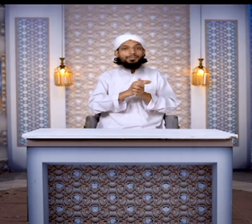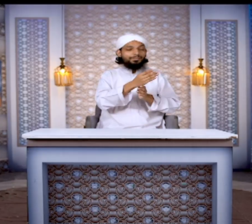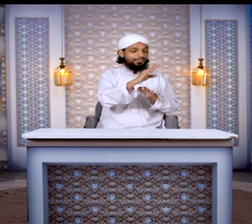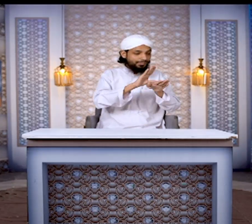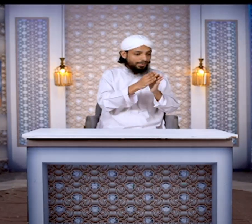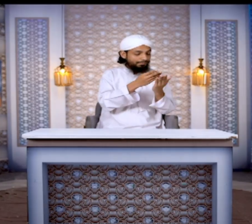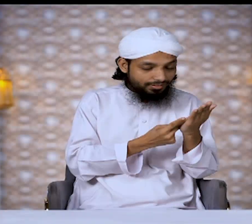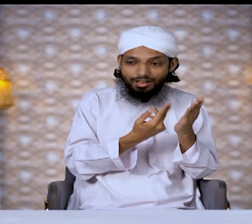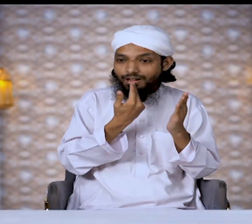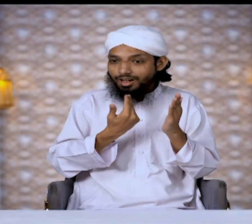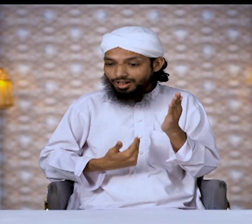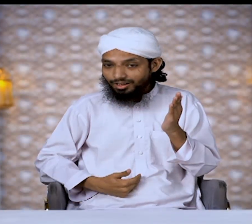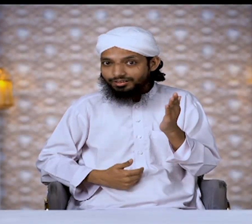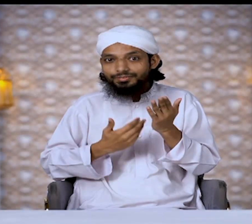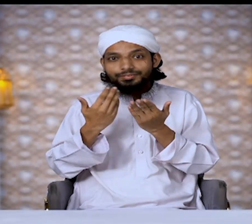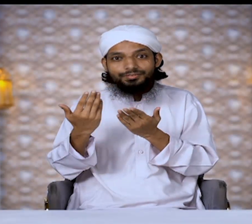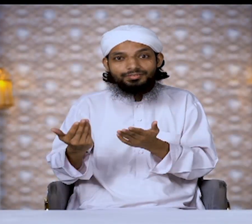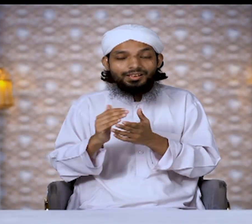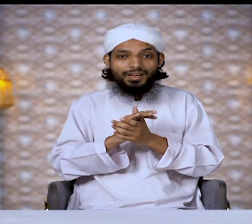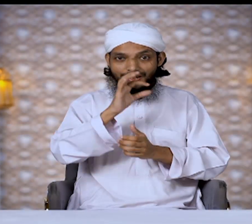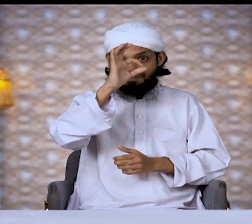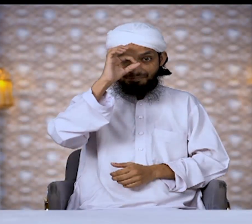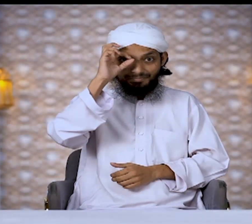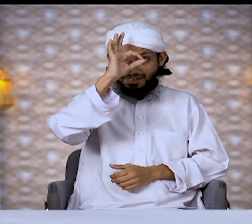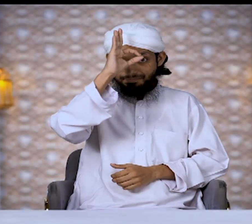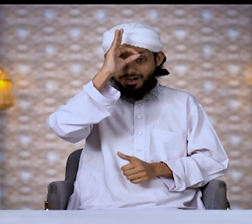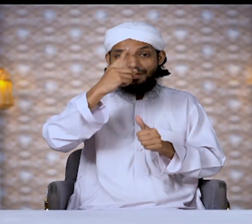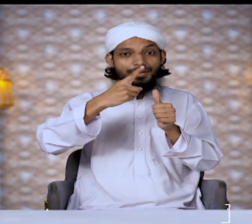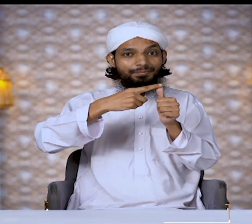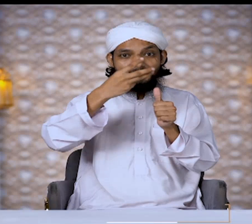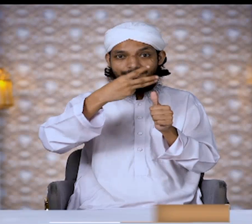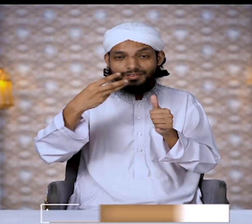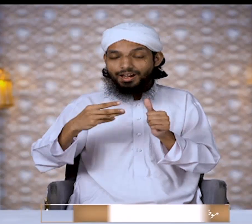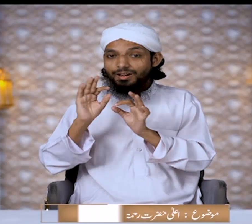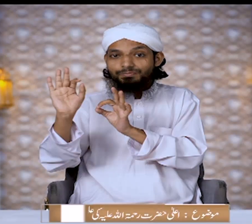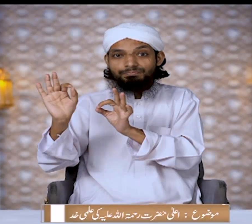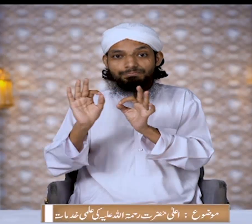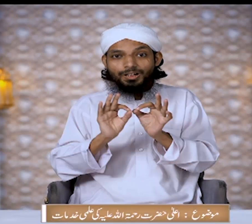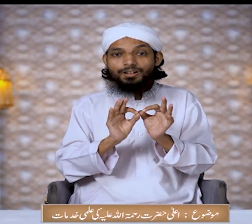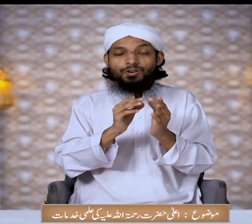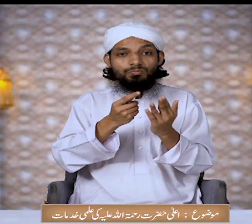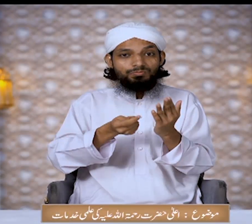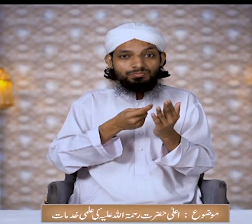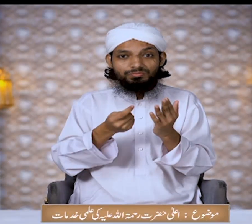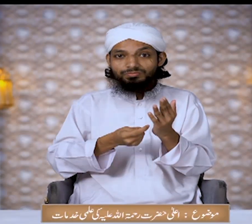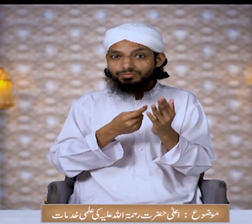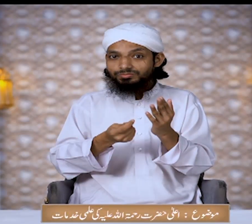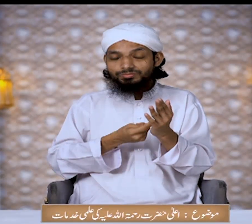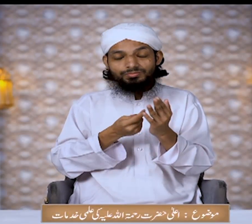موازنہ کرتے تو یہ دیکھ کر حیران رہ جاتے کہ آپ رحمت اللہ علیہ کا اس طرح بر وقت ترجمہ کروانا